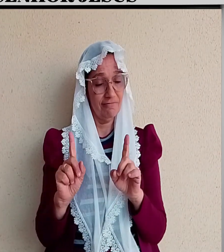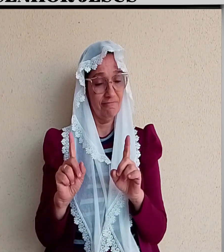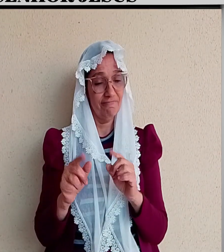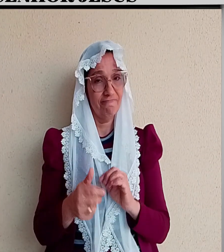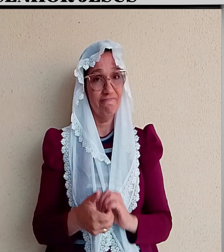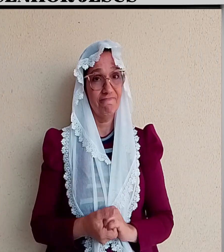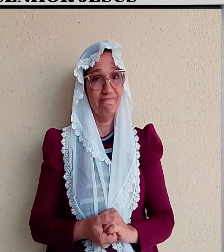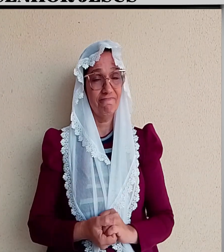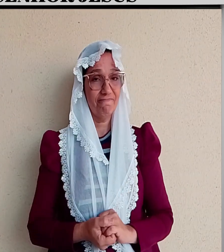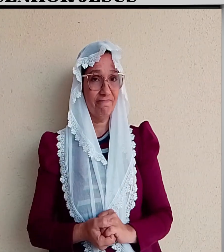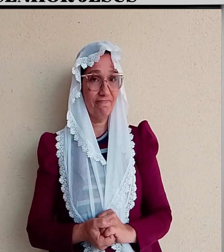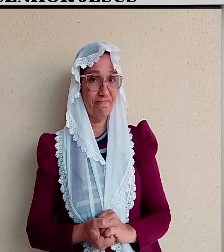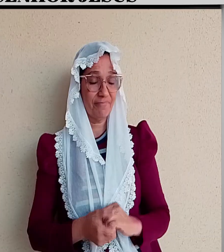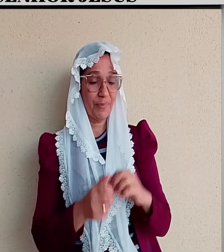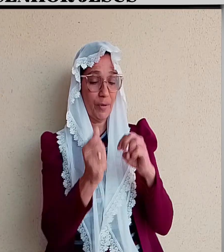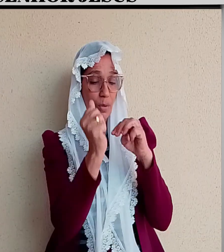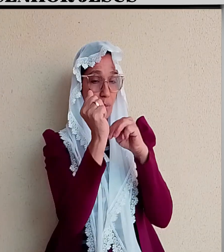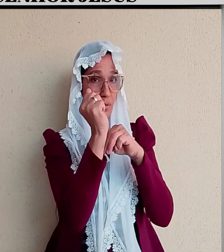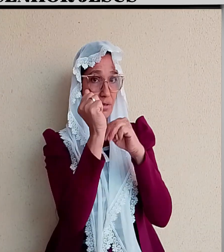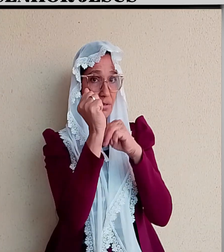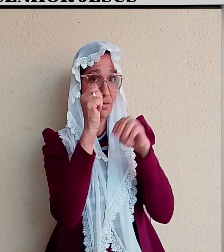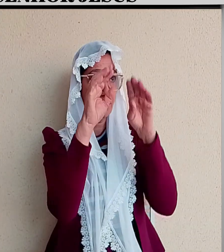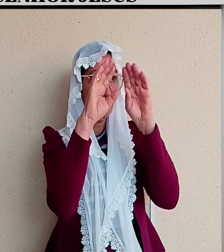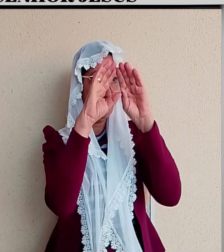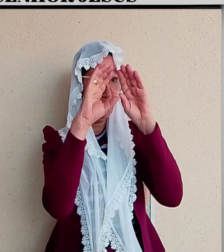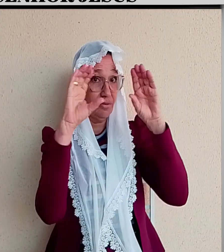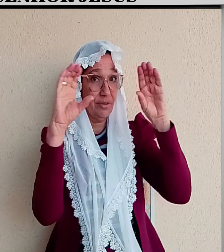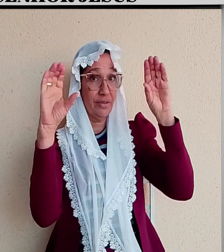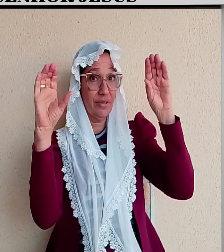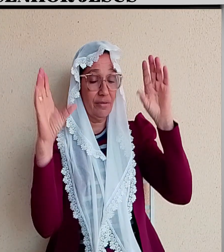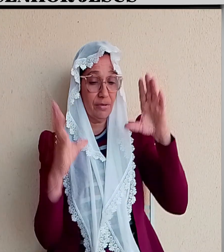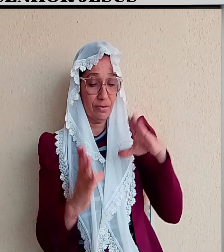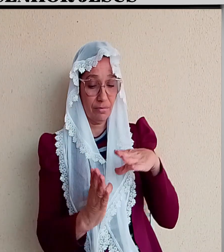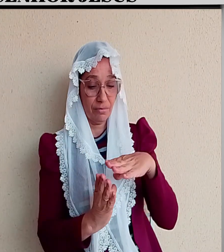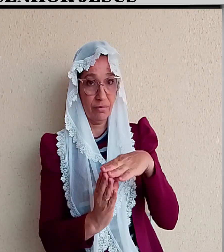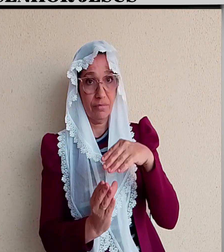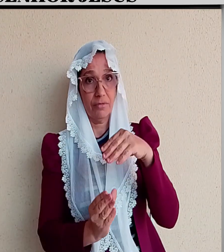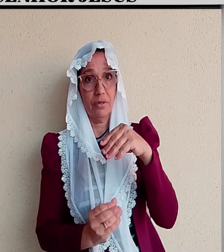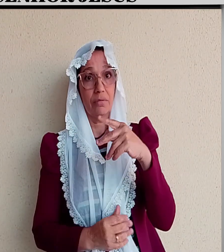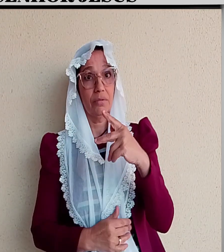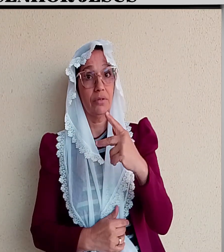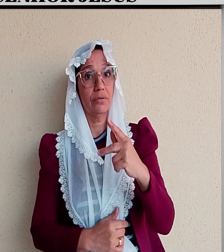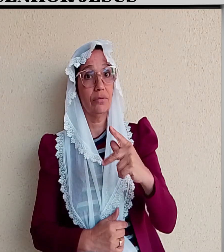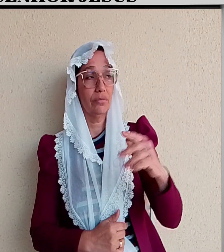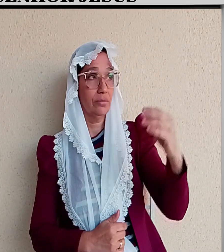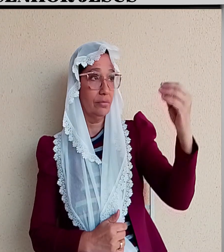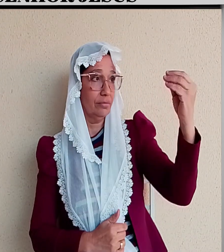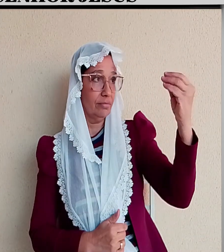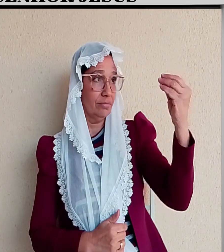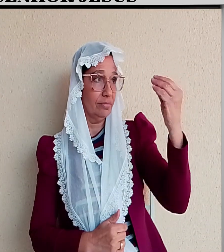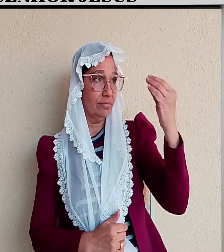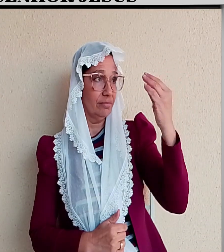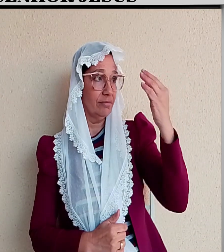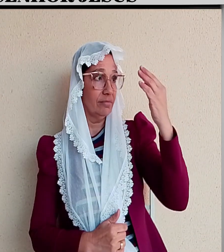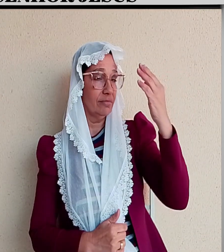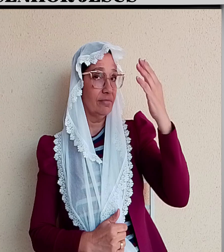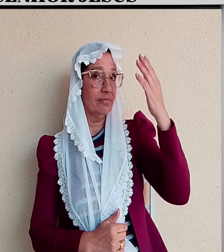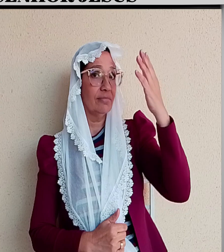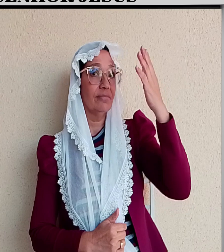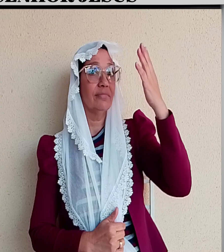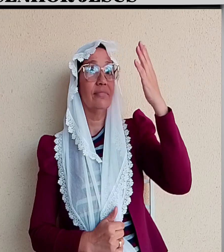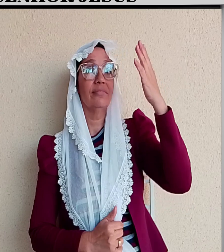abrirei o segredo do céu da tua alma. Aleluia, Jesus. O que você ouviu ainda é pouco. Glória a Jesus. Eu te chamo de João é